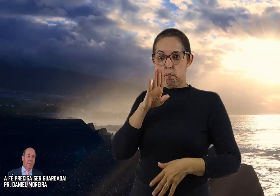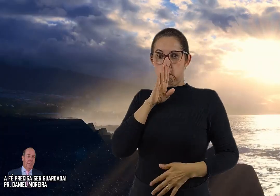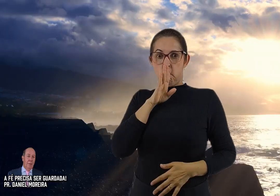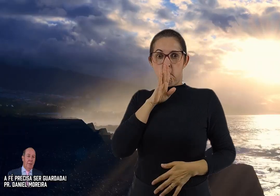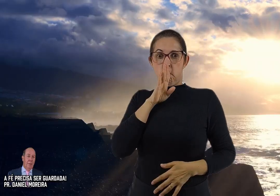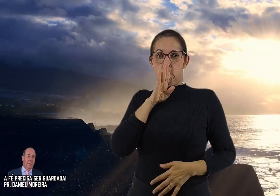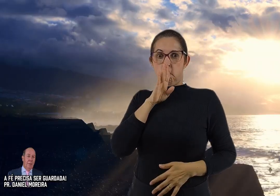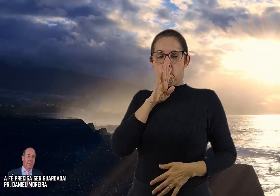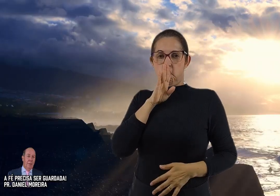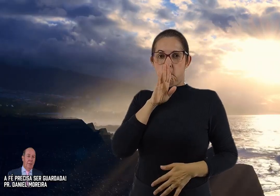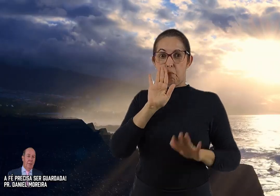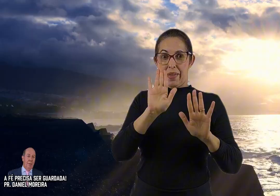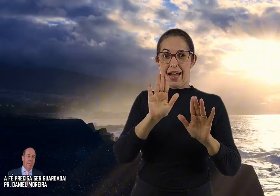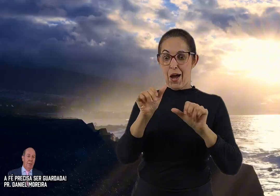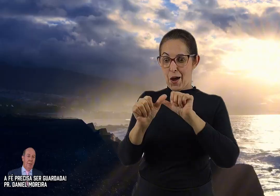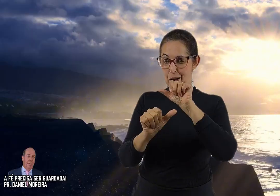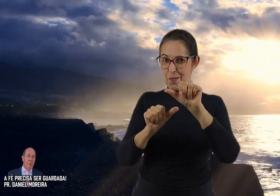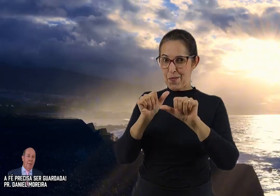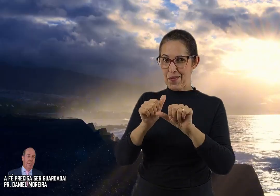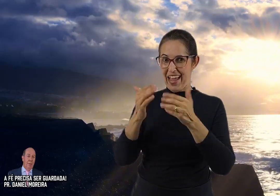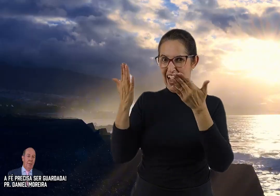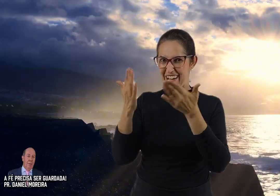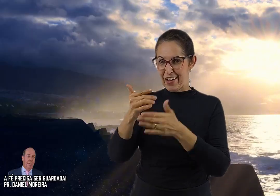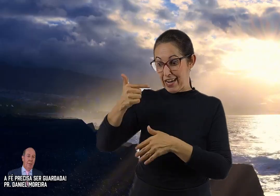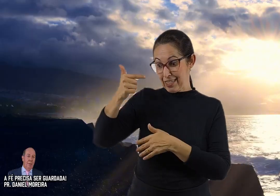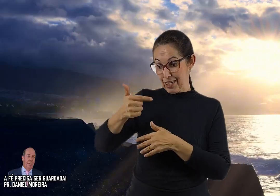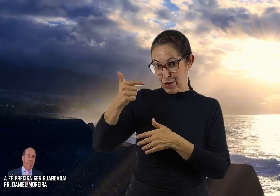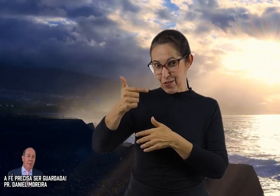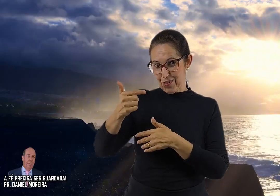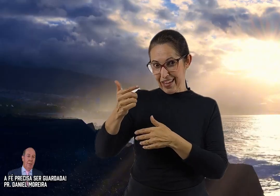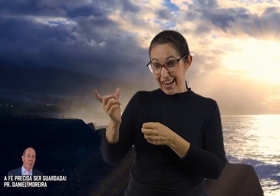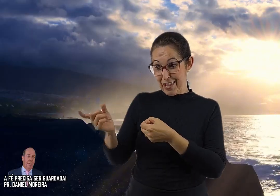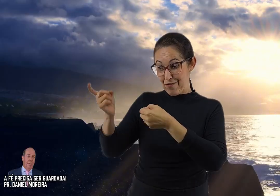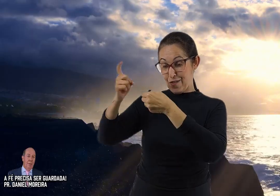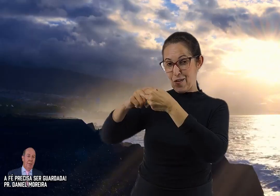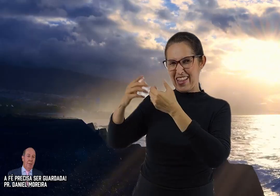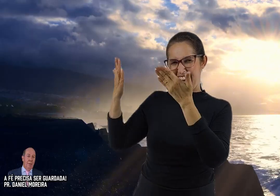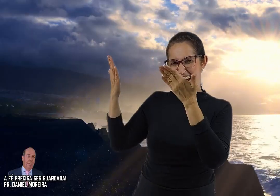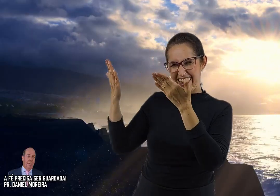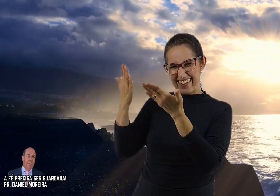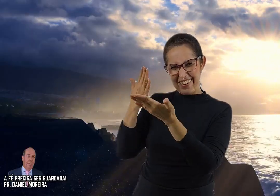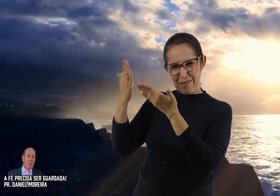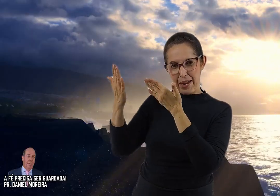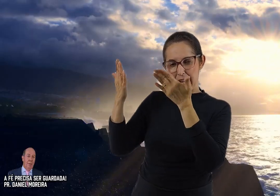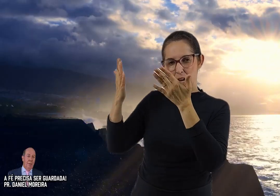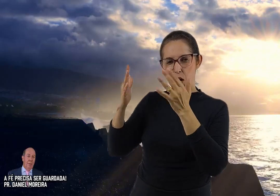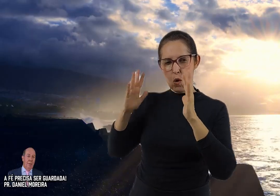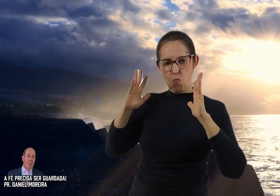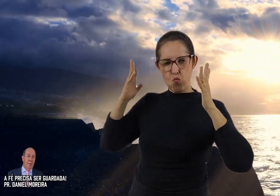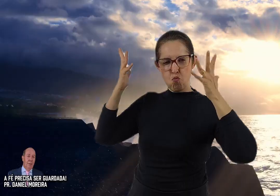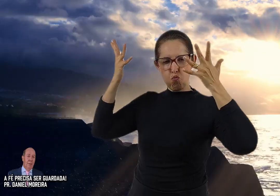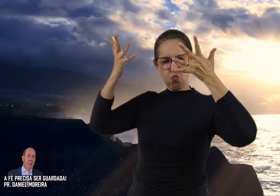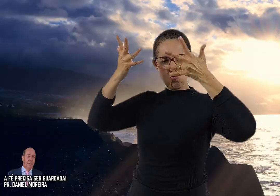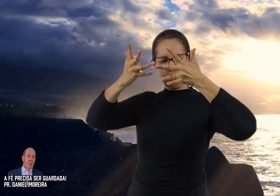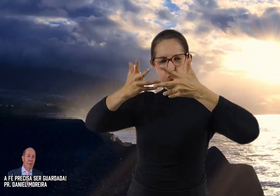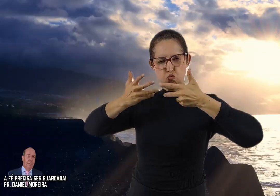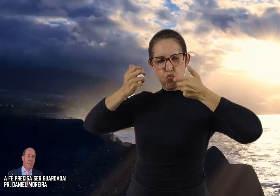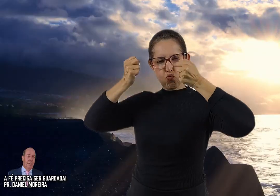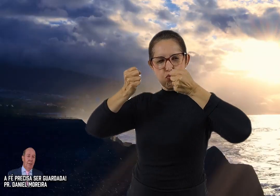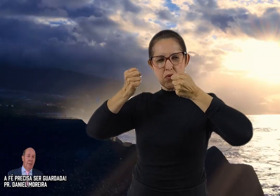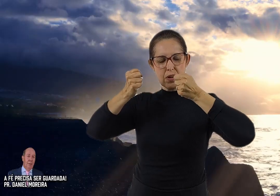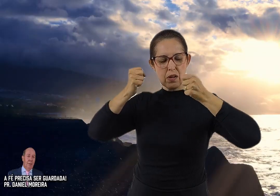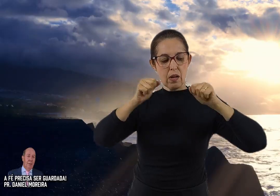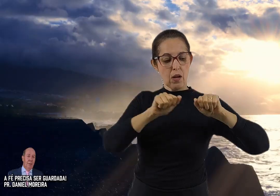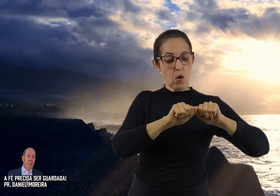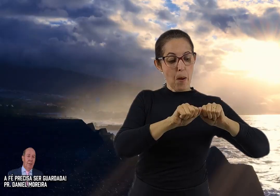não. Agora na sua segunda vinda, ele vem como leão da tribo de Judá. E o Apocalipse diz que da